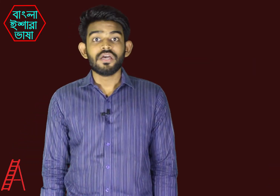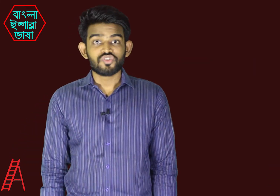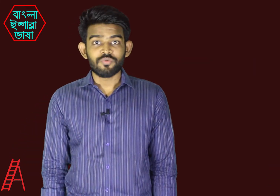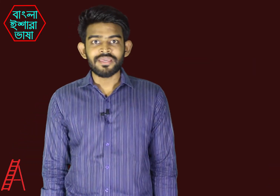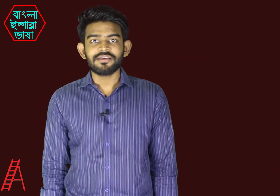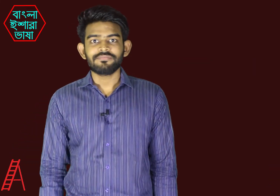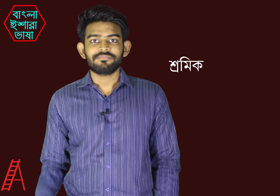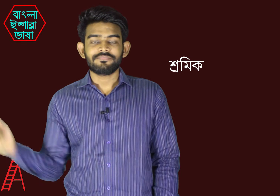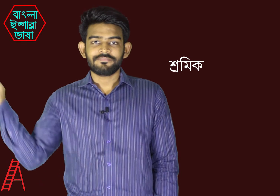শ্রমিক,